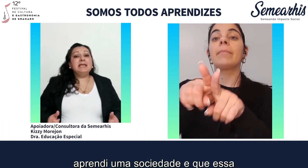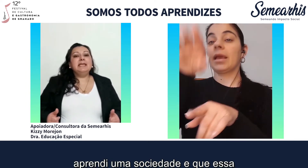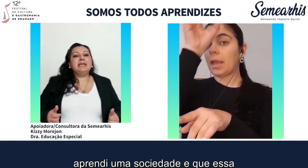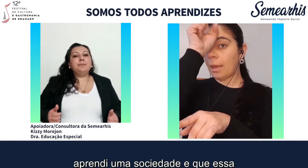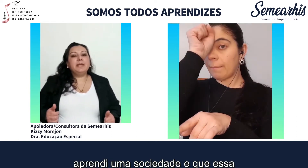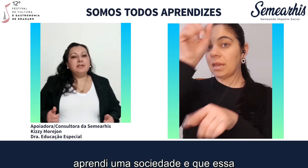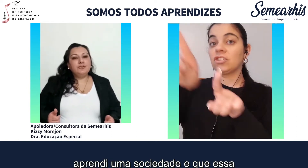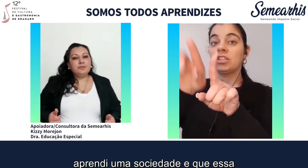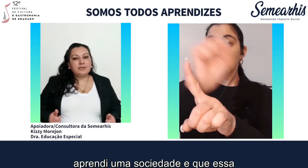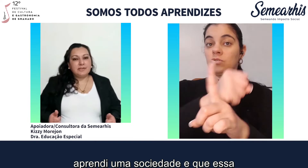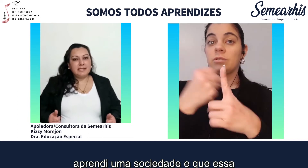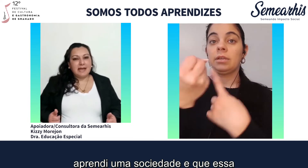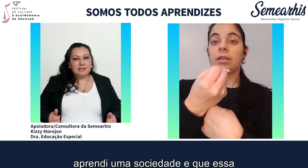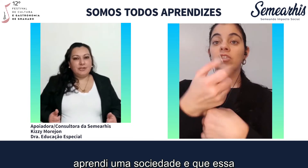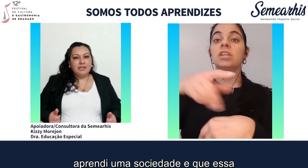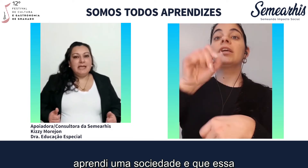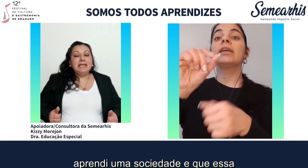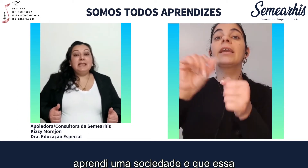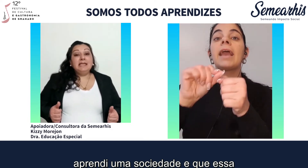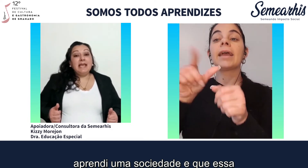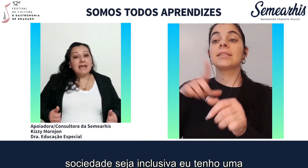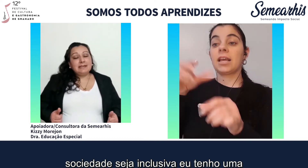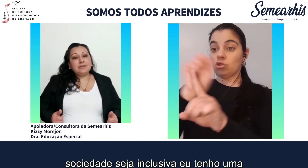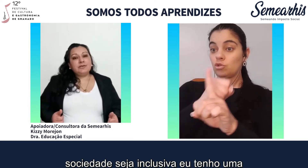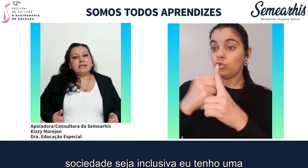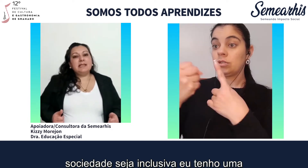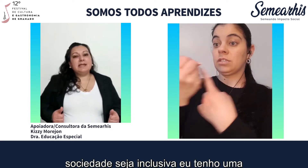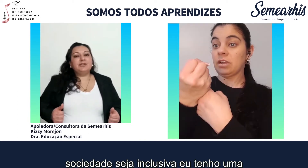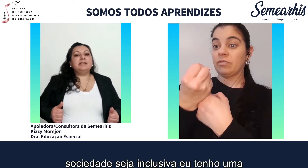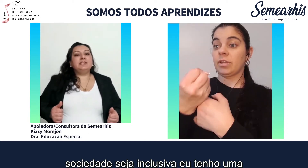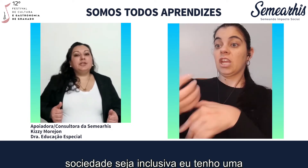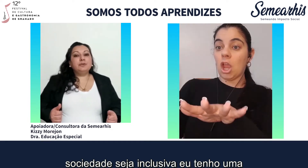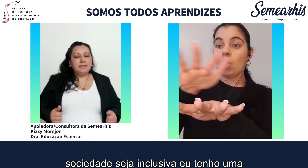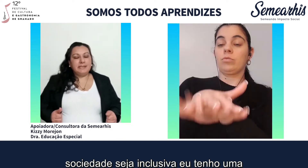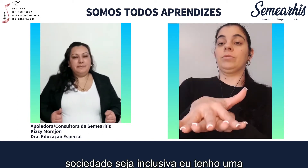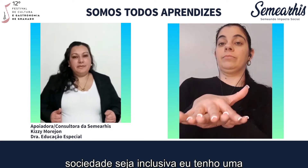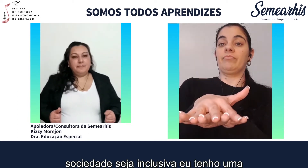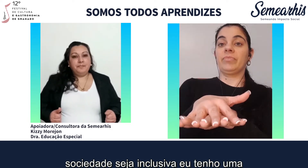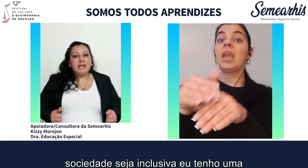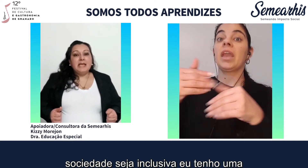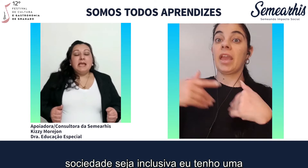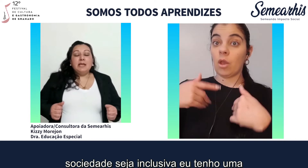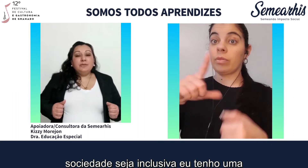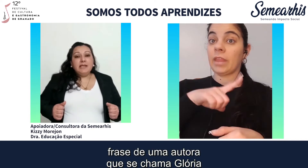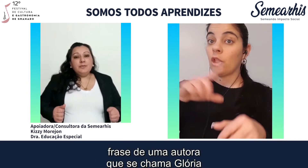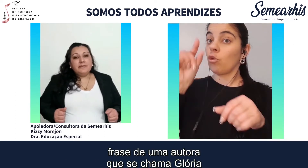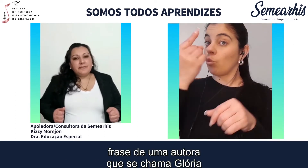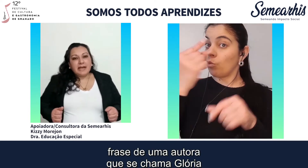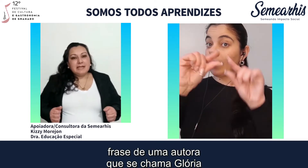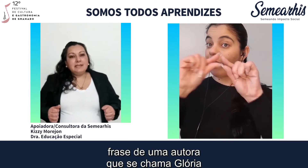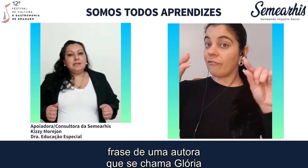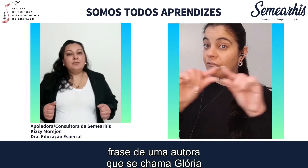família e que aprende numa sociedade. E que essa sociedade seja inclusiva. Eu tenho